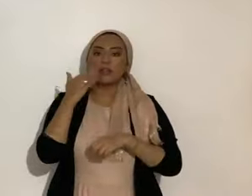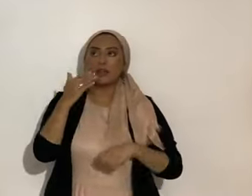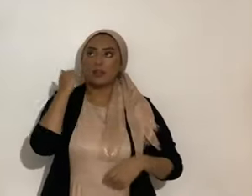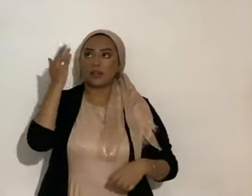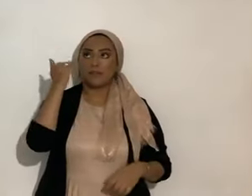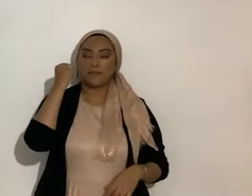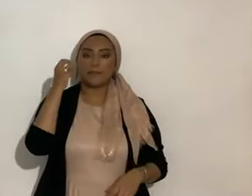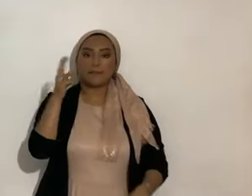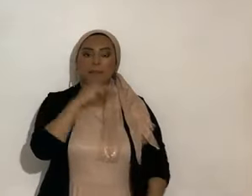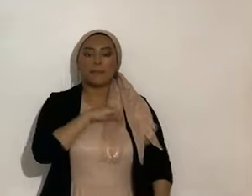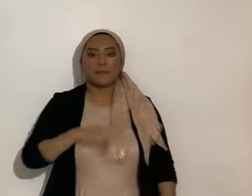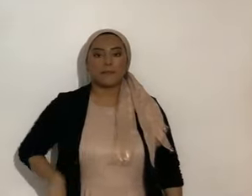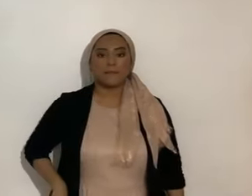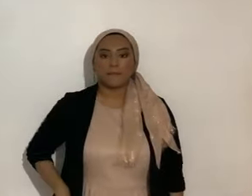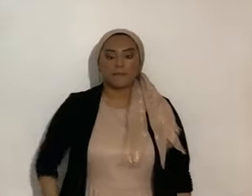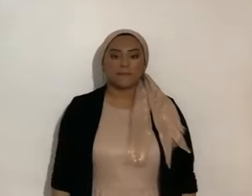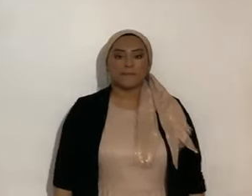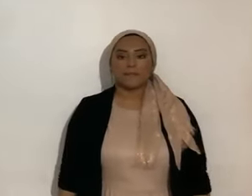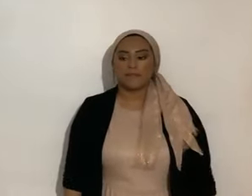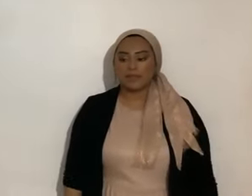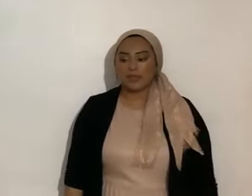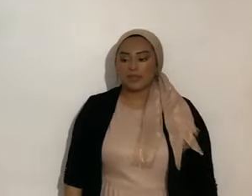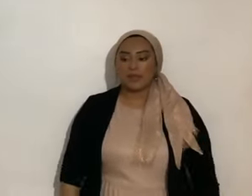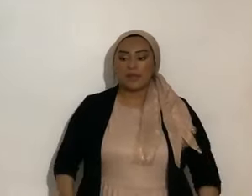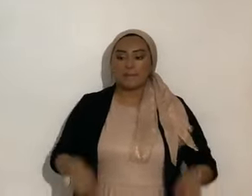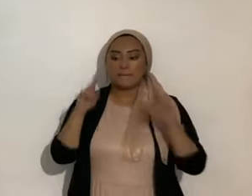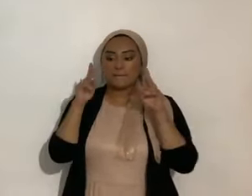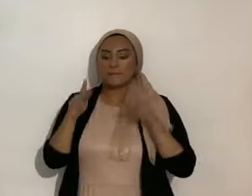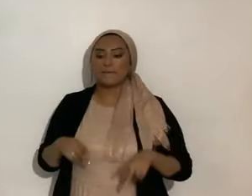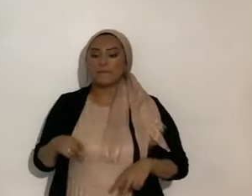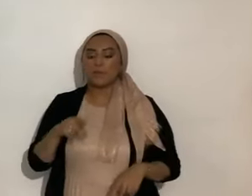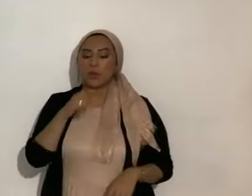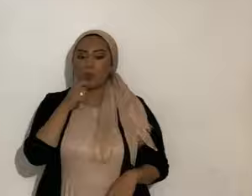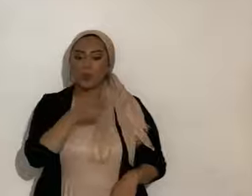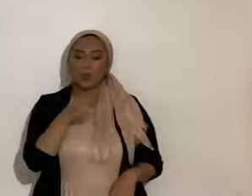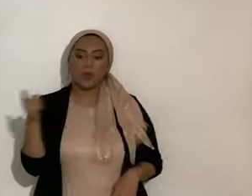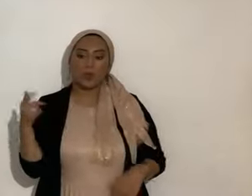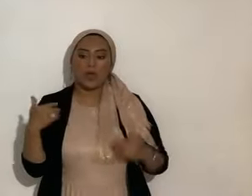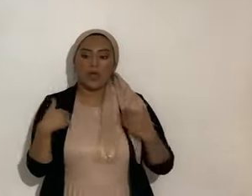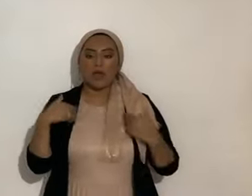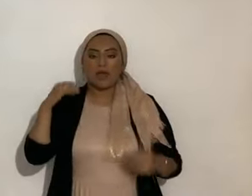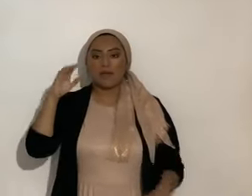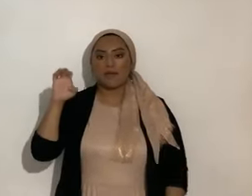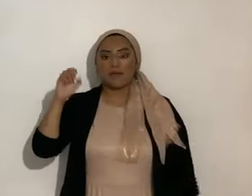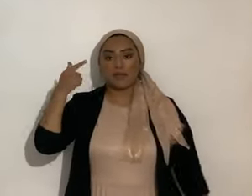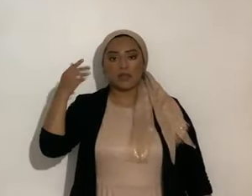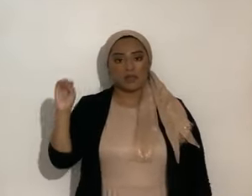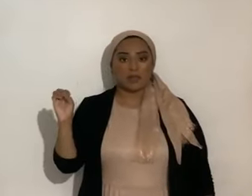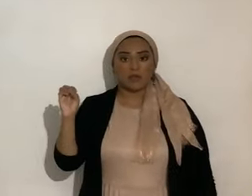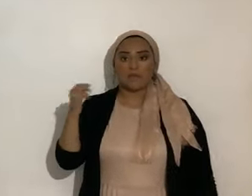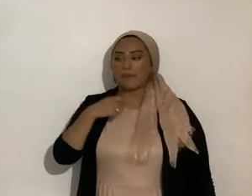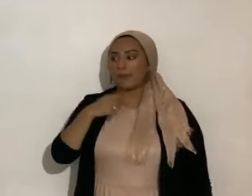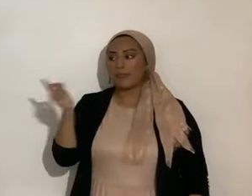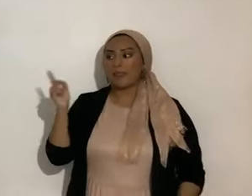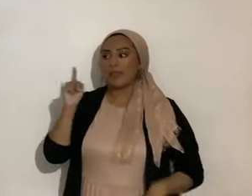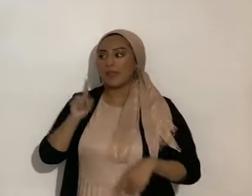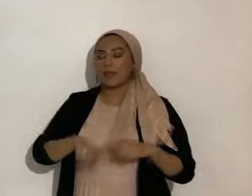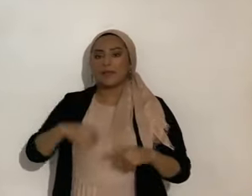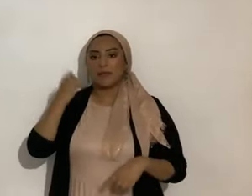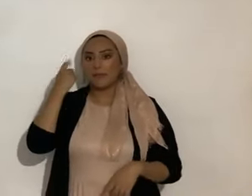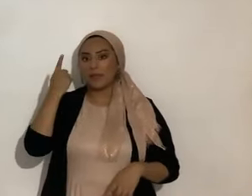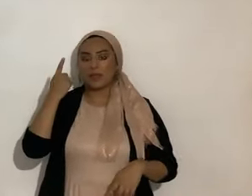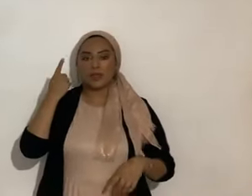Ahora, las personas que tienen ego no pueden comprender el significado